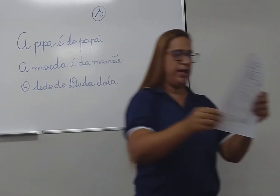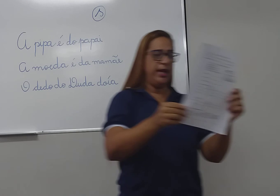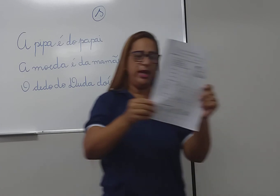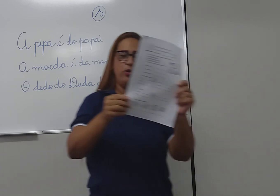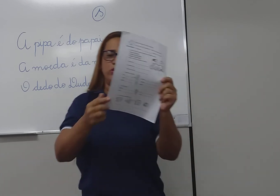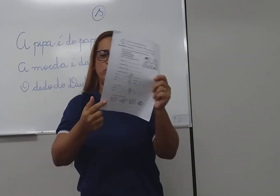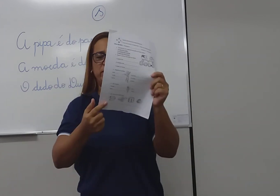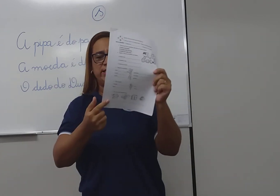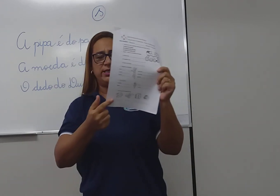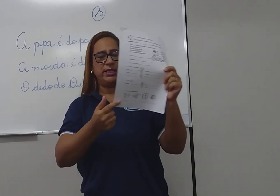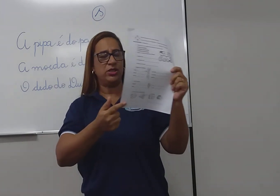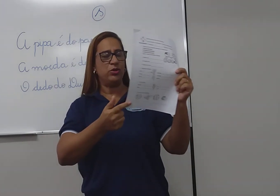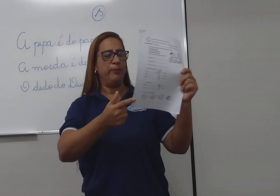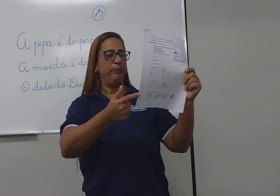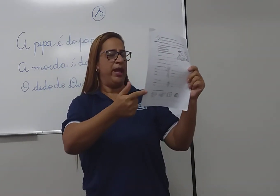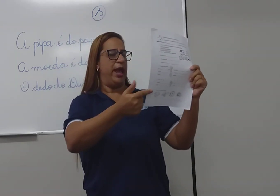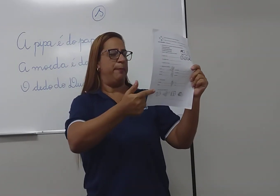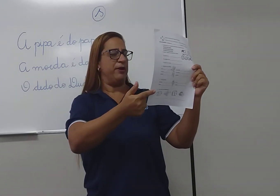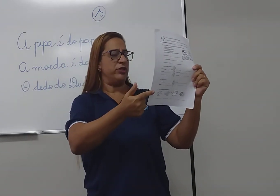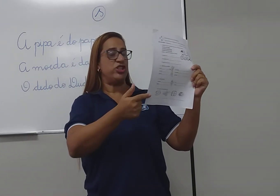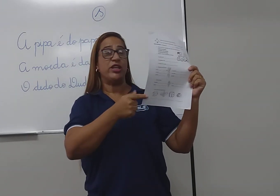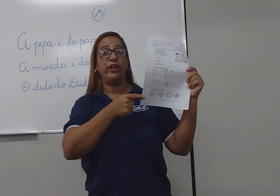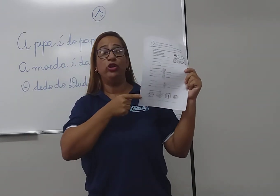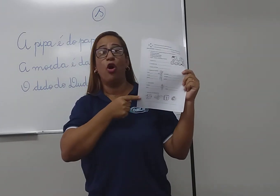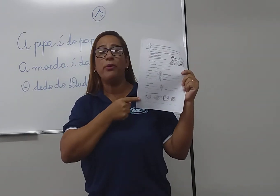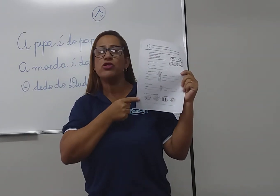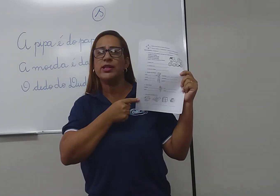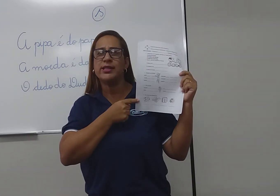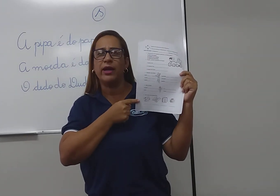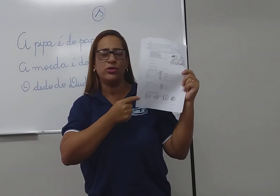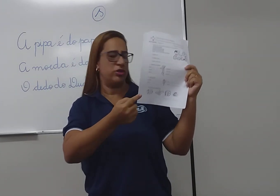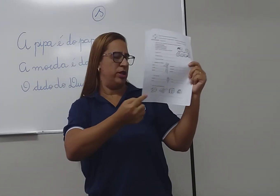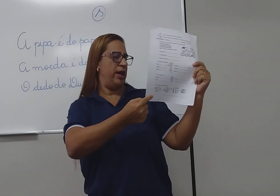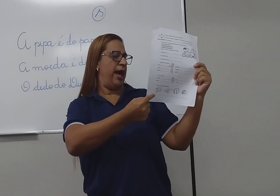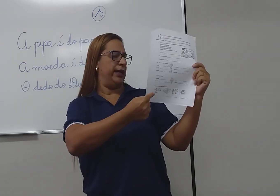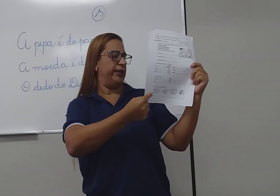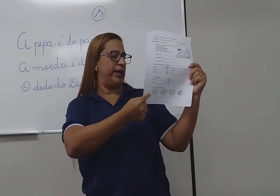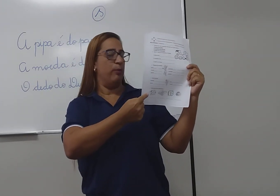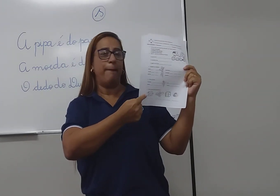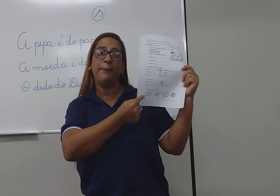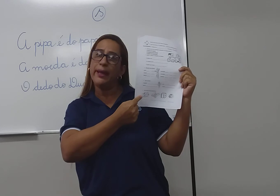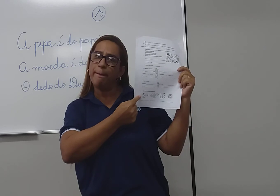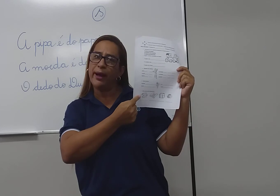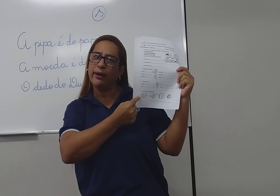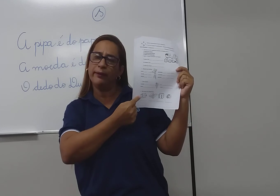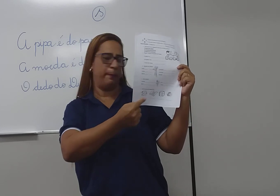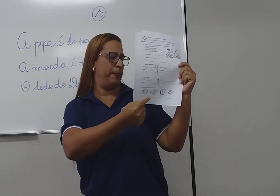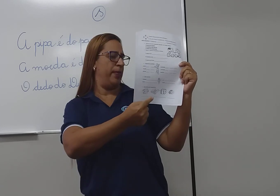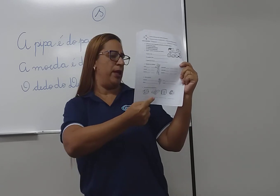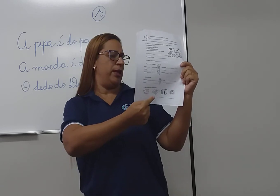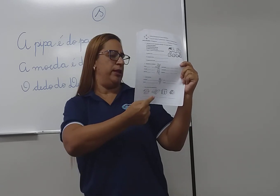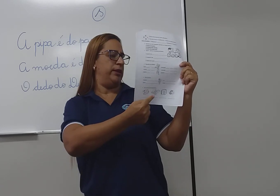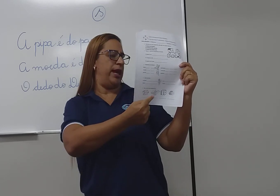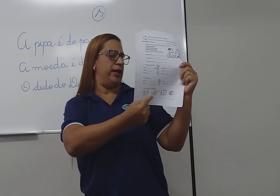E o último exercício é para vocês darem nome aos desenhos. Aqui tem uma pipa, tem